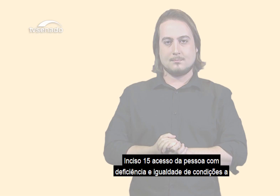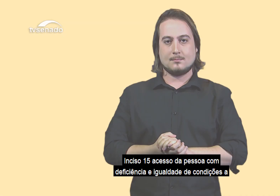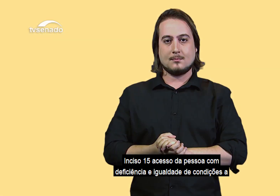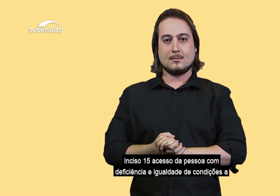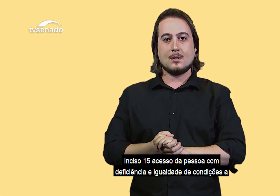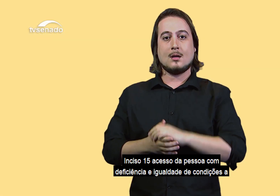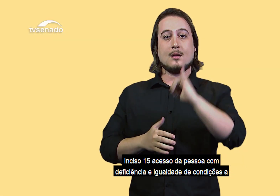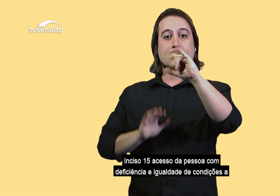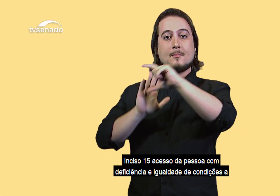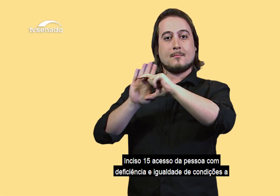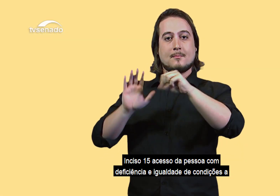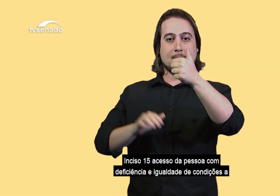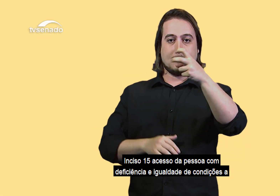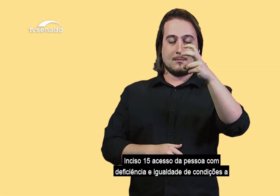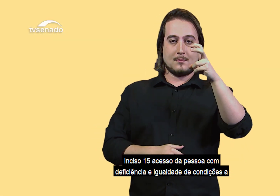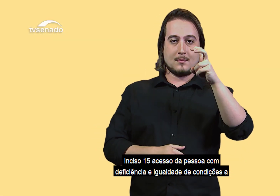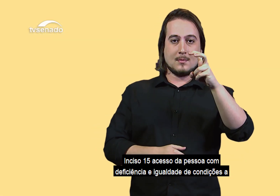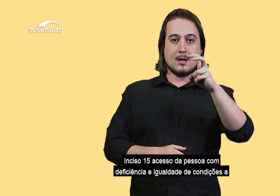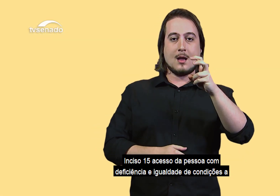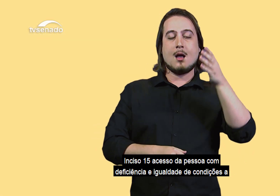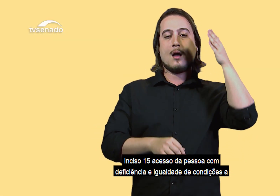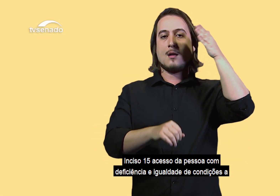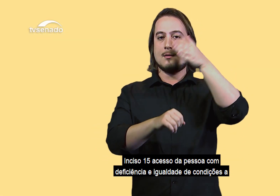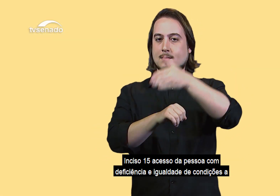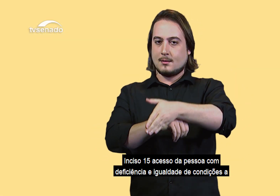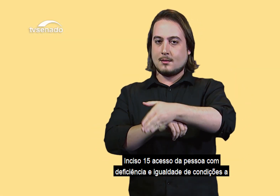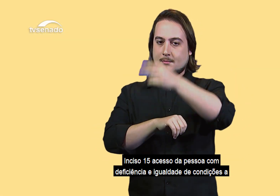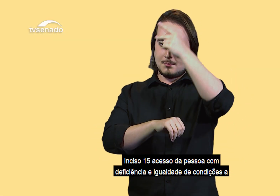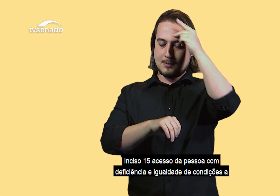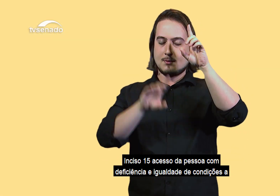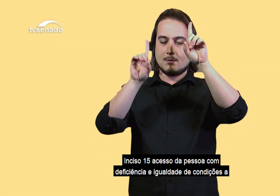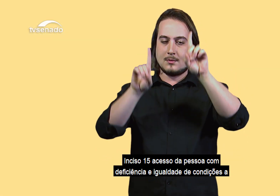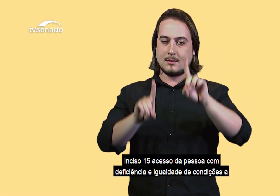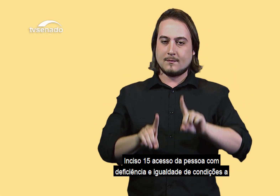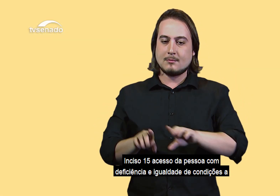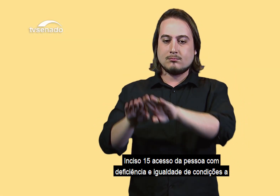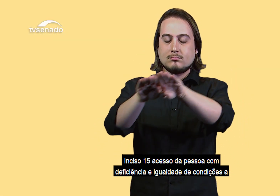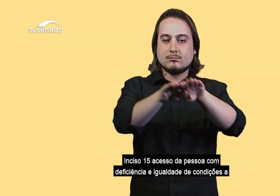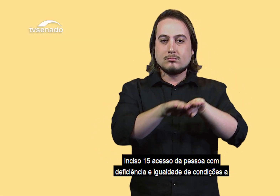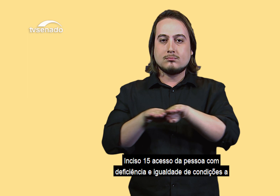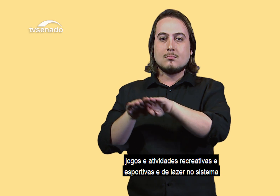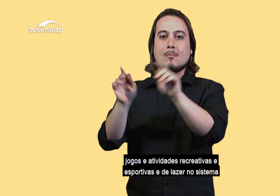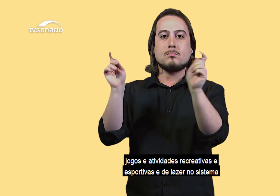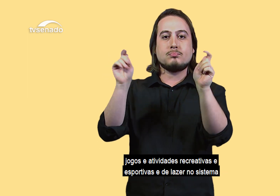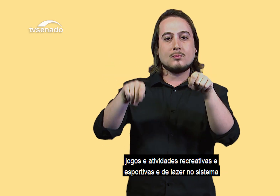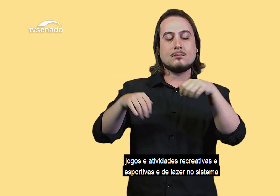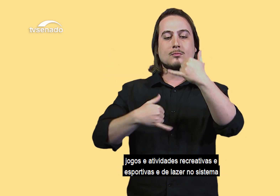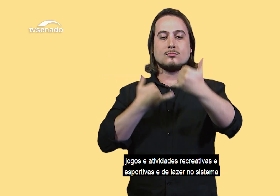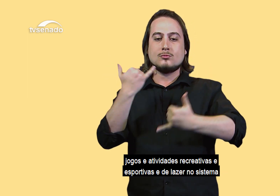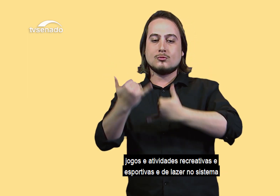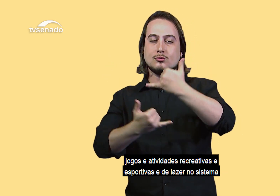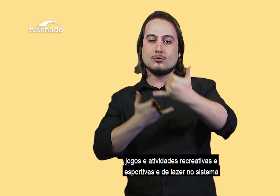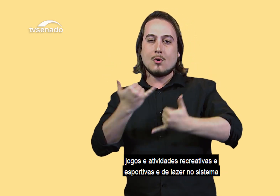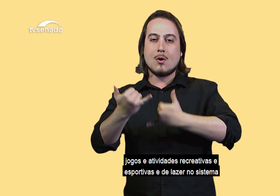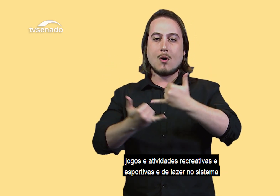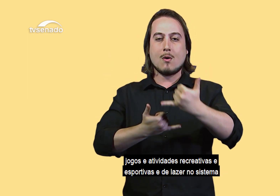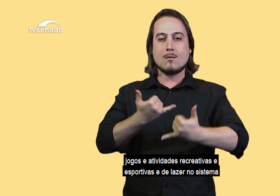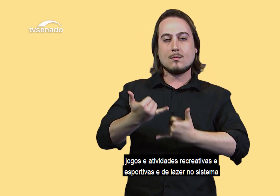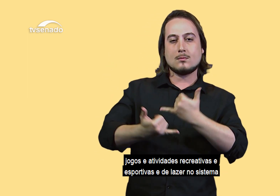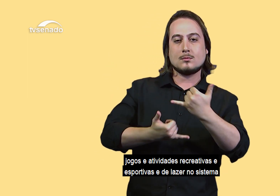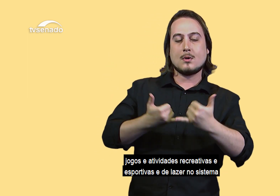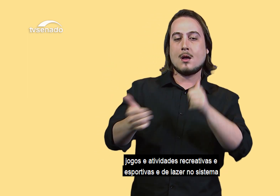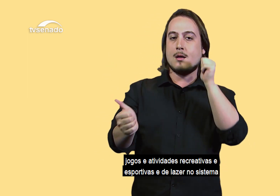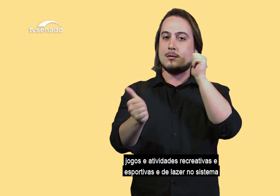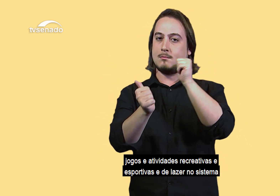Inciso 15. Acesso da pessoa com deficiência em igualdade de condições a jogos e atividades